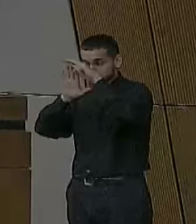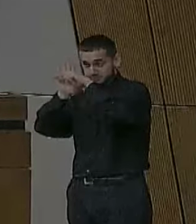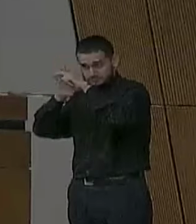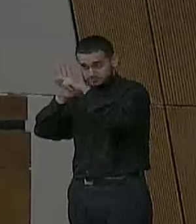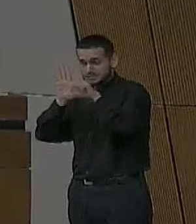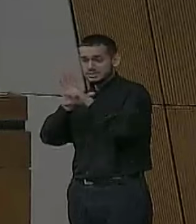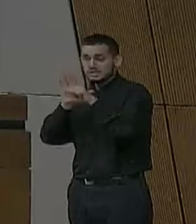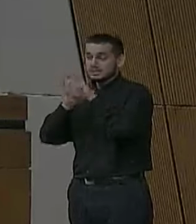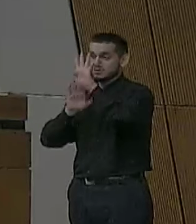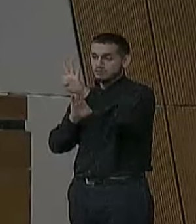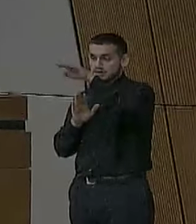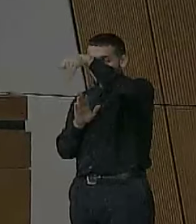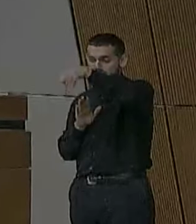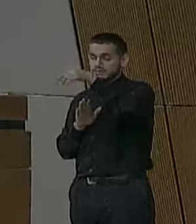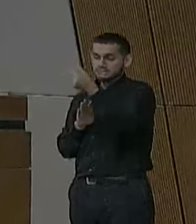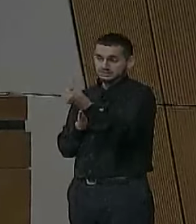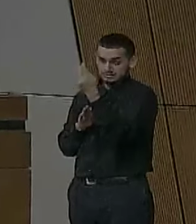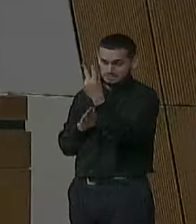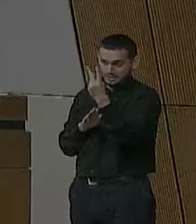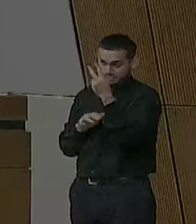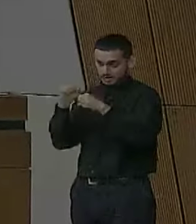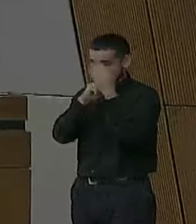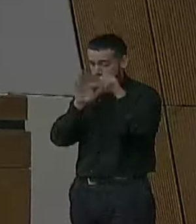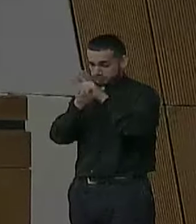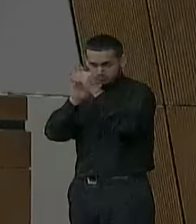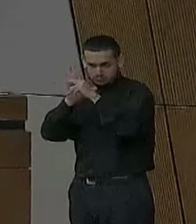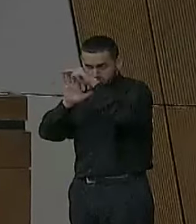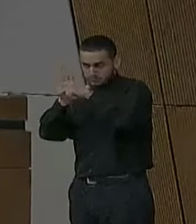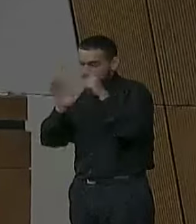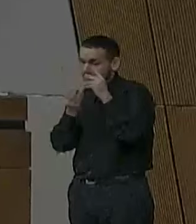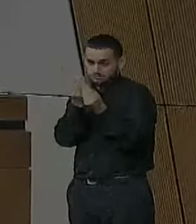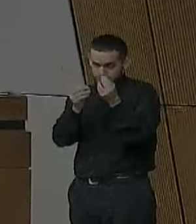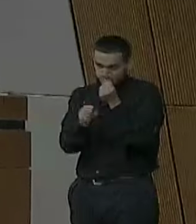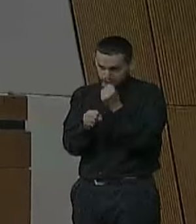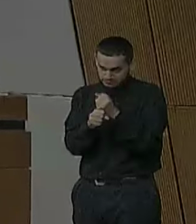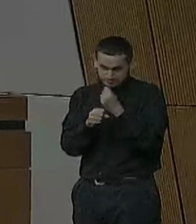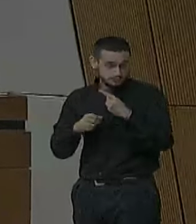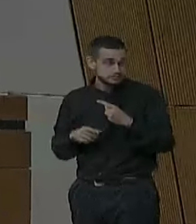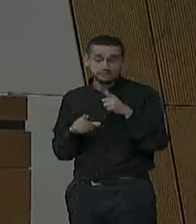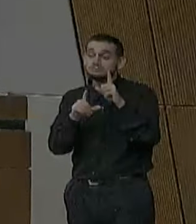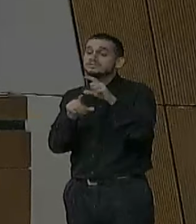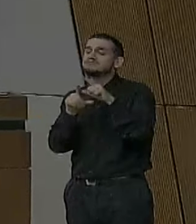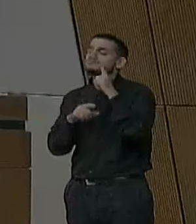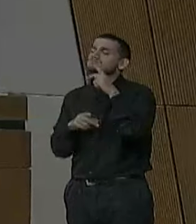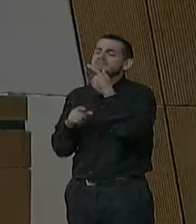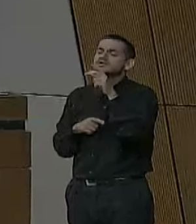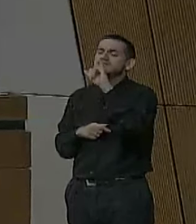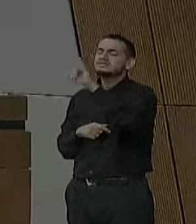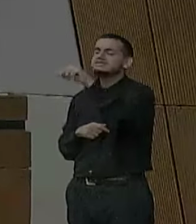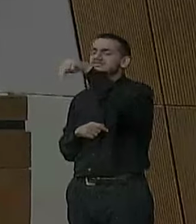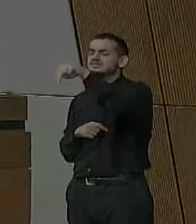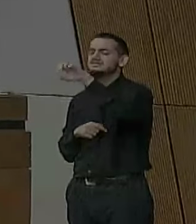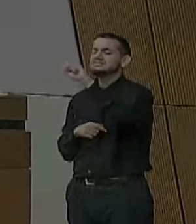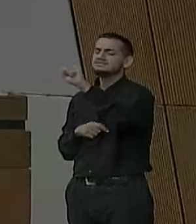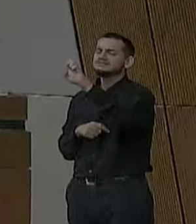ley 4962-2013 son fundamentales. Y otra pata muy importante de establecer incentivos para la contratación de personas con discapacidad